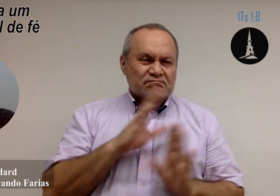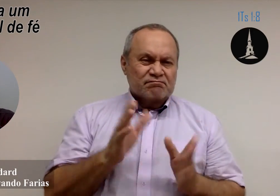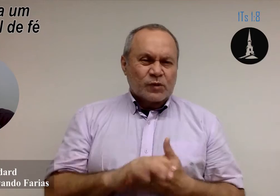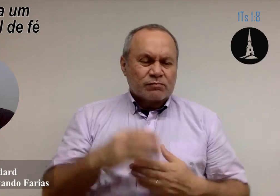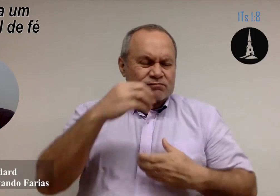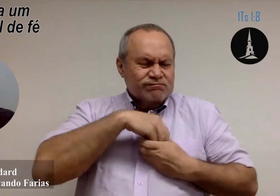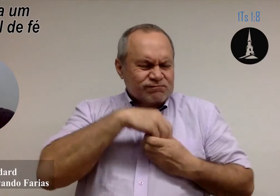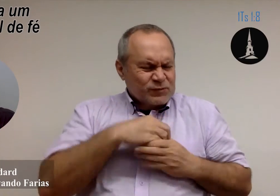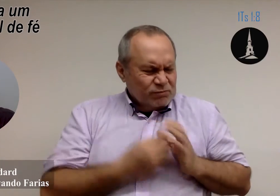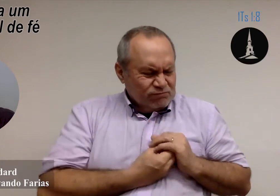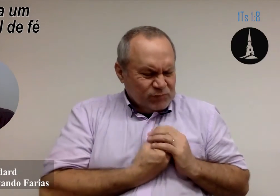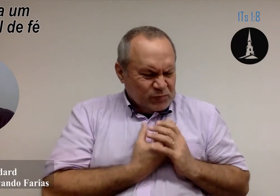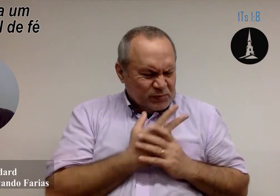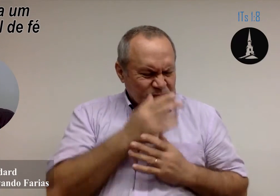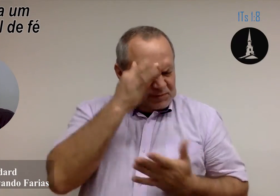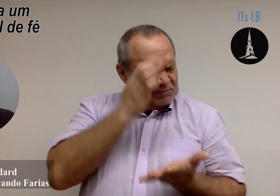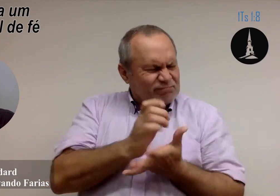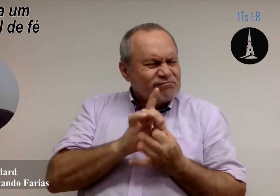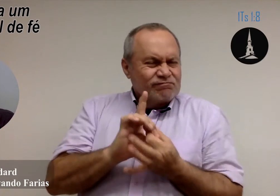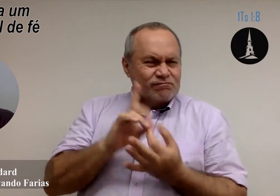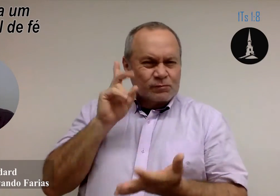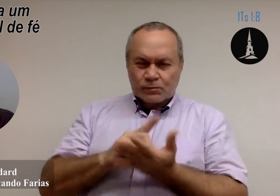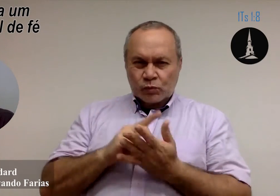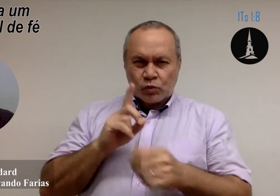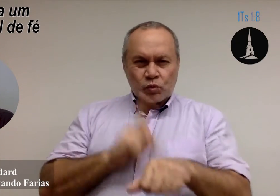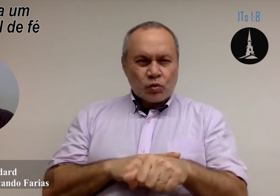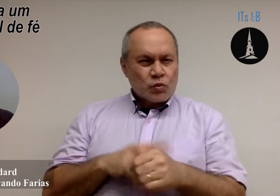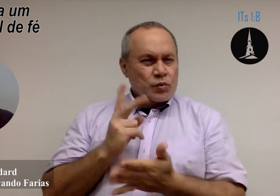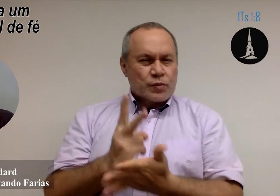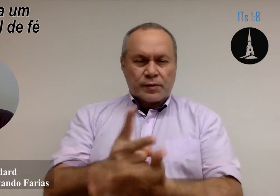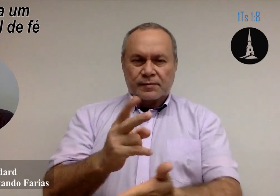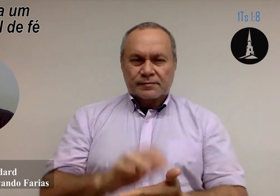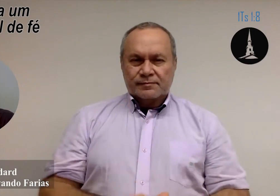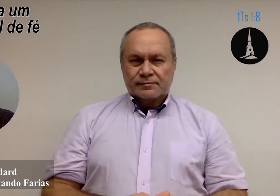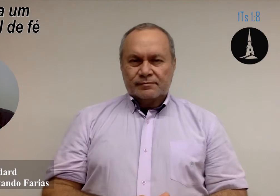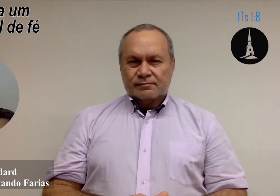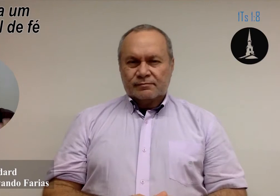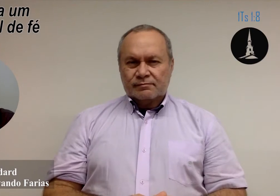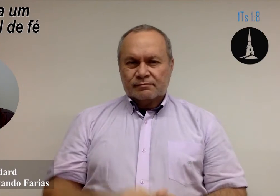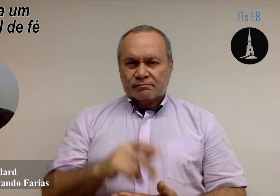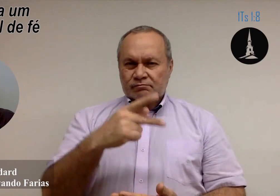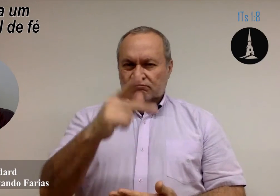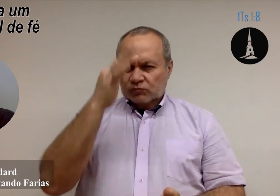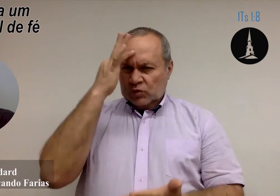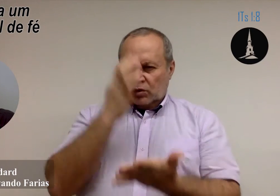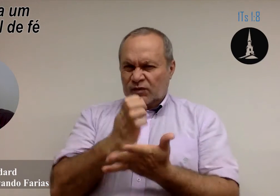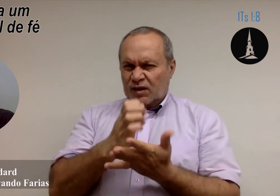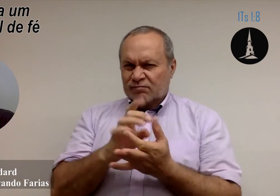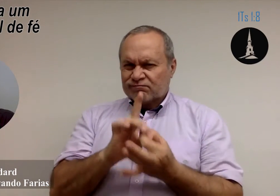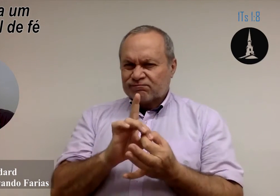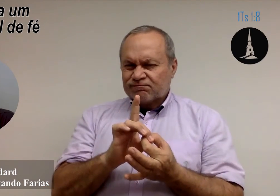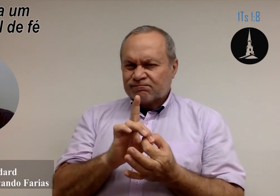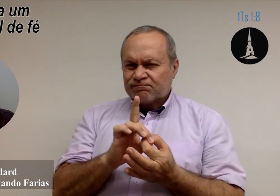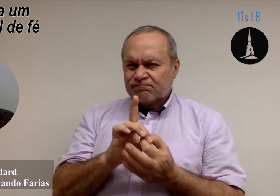convicção interior que tem sustentado você, de fato, em todos os momentos da sua vida? A sua fé tem levado